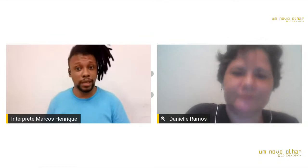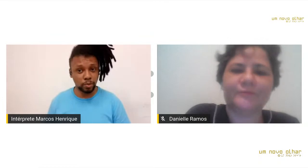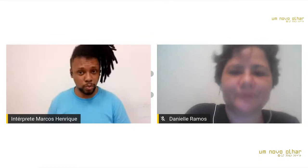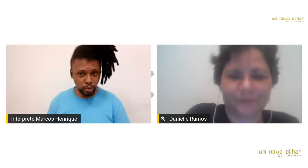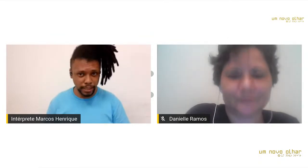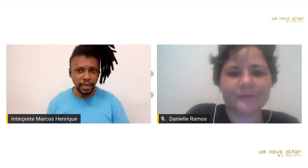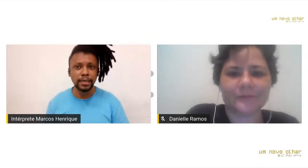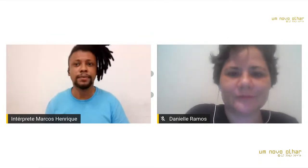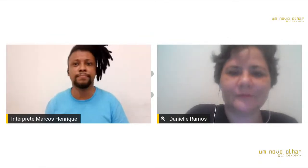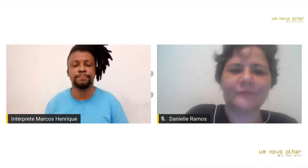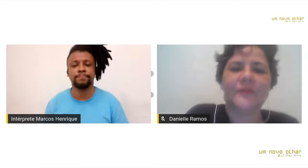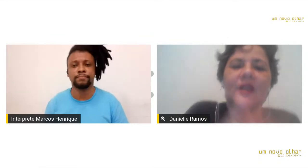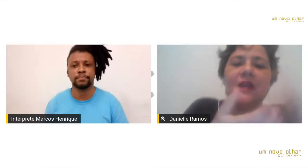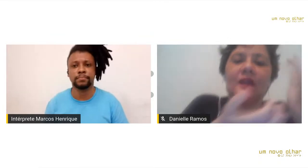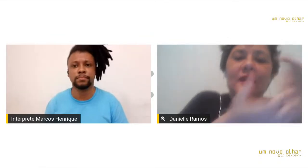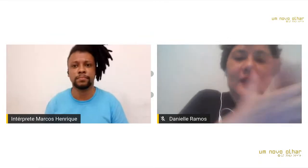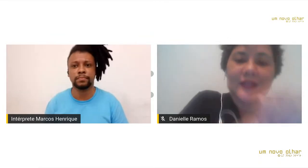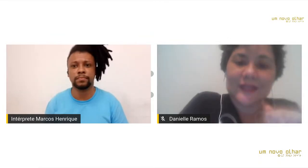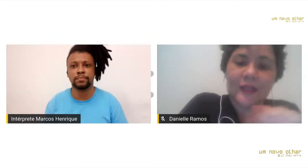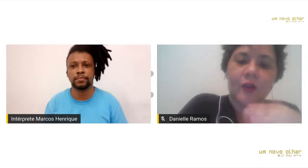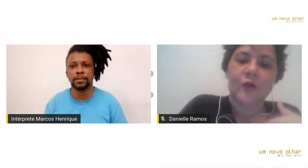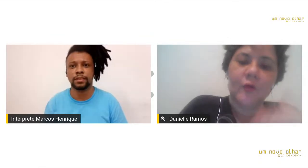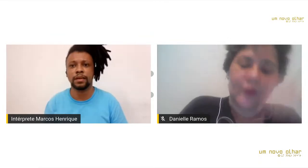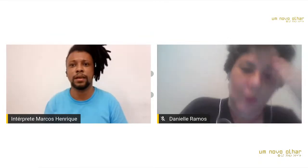importância que a cultura surda